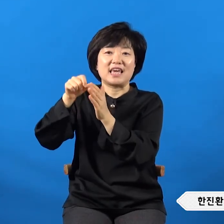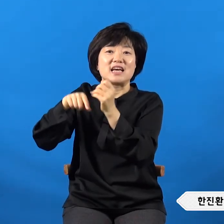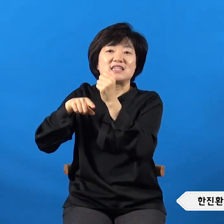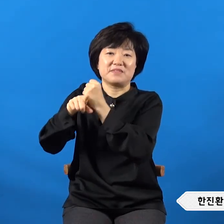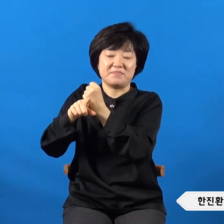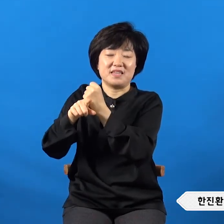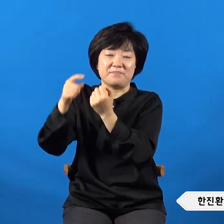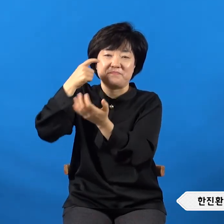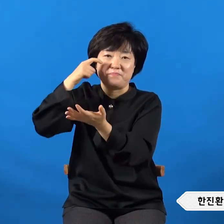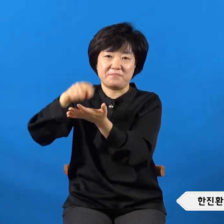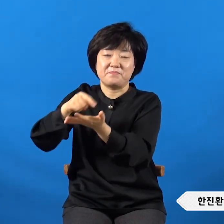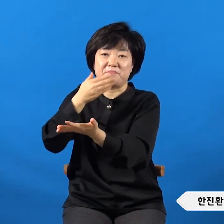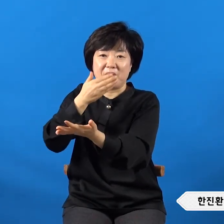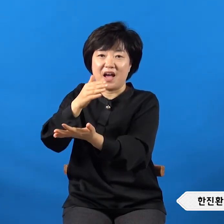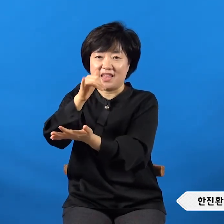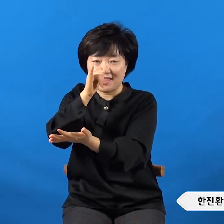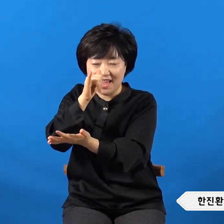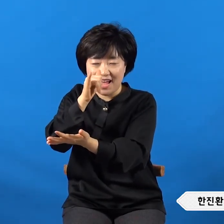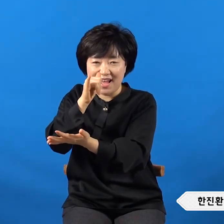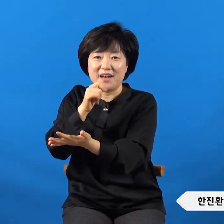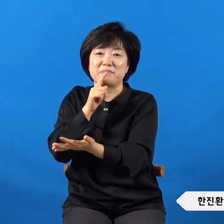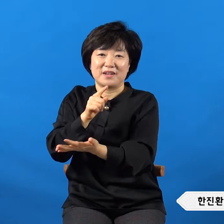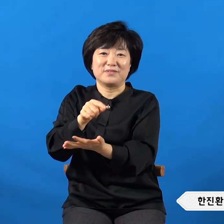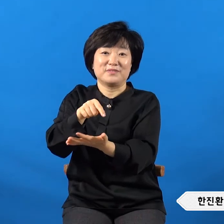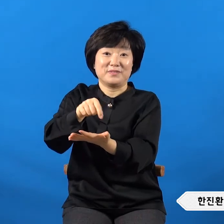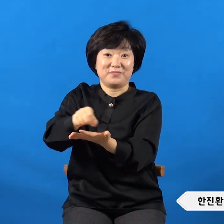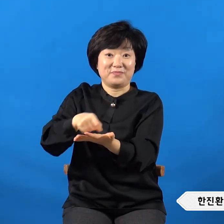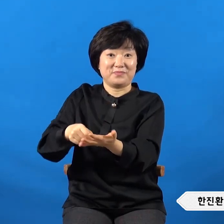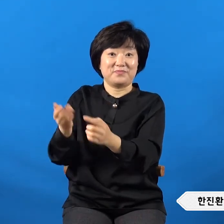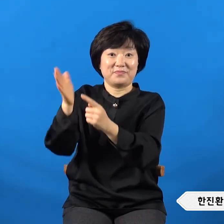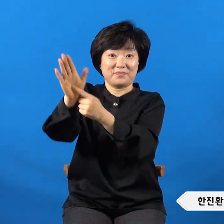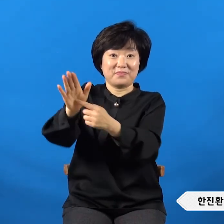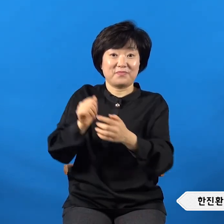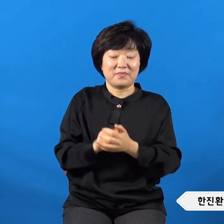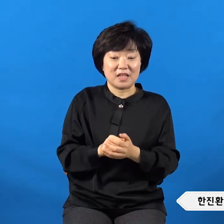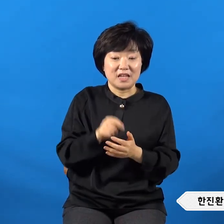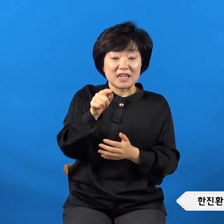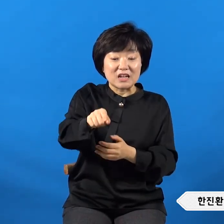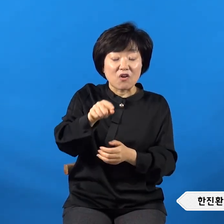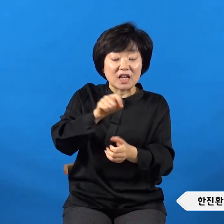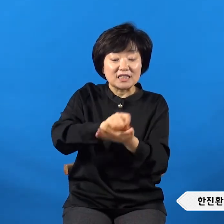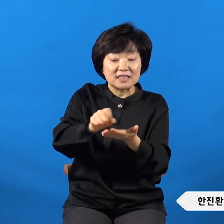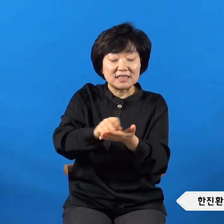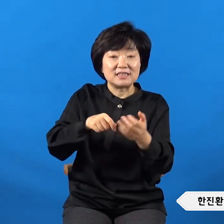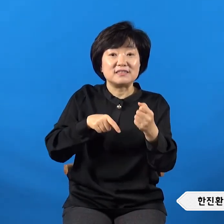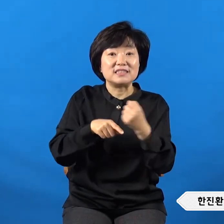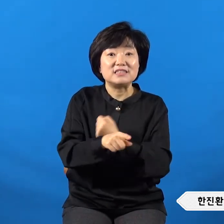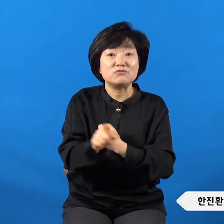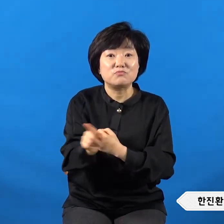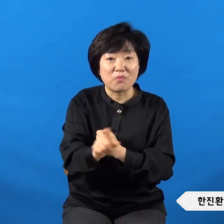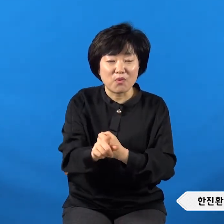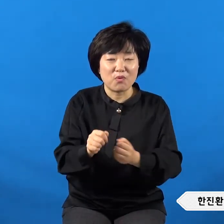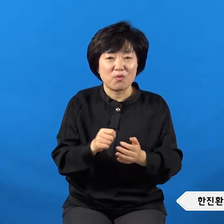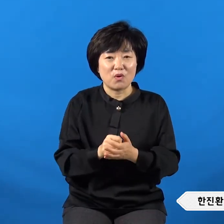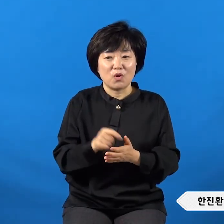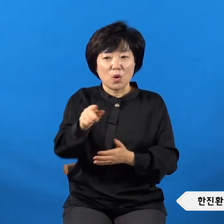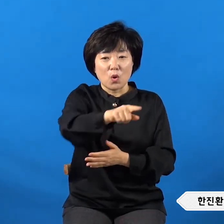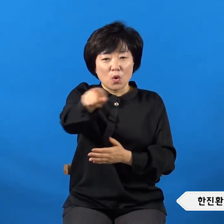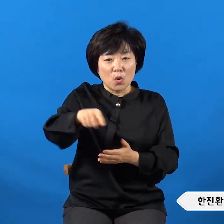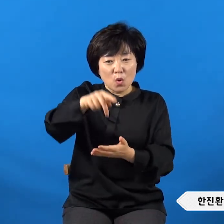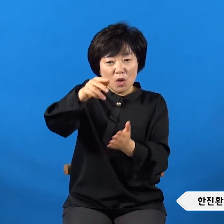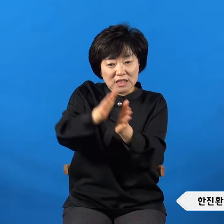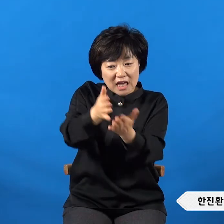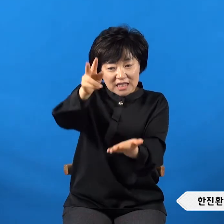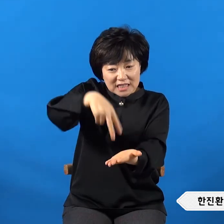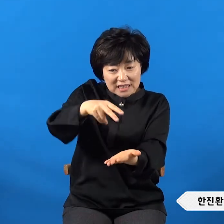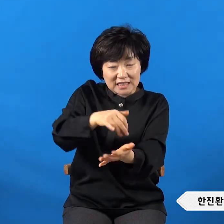솔로몬이 그렇게 하는 이유는 독자들로 하여금 목마르게 하기 위해서입니다. 인생의